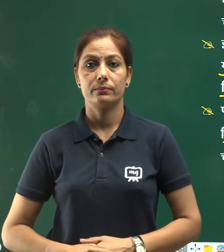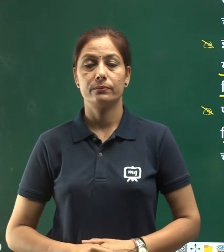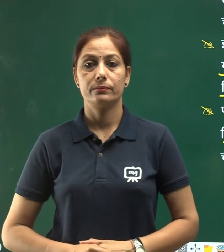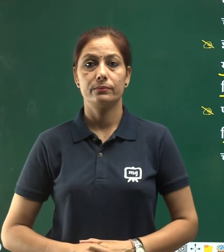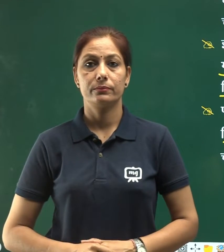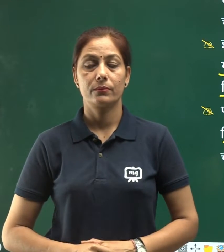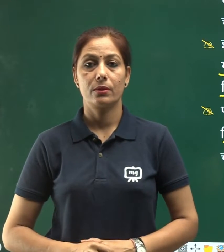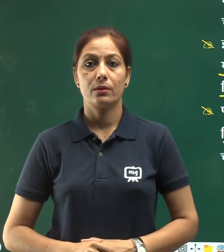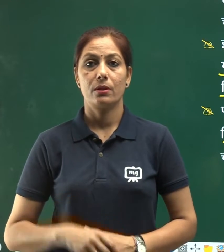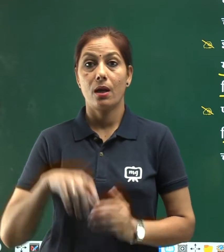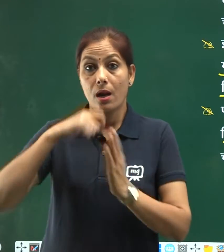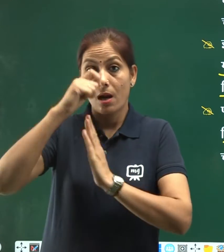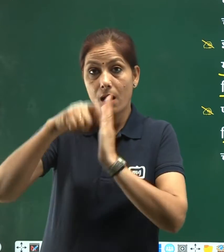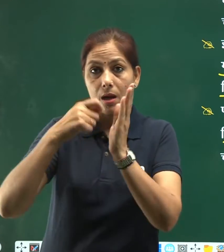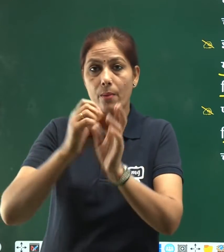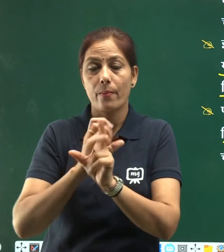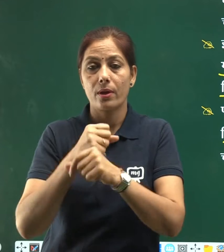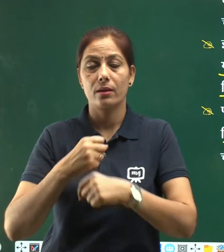निर्माण शूटिंग